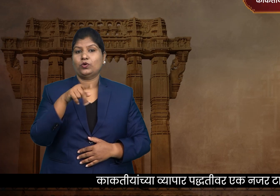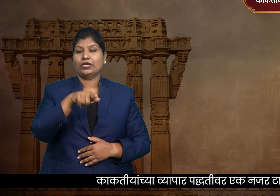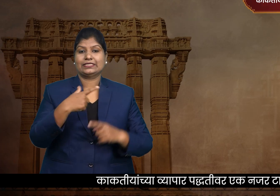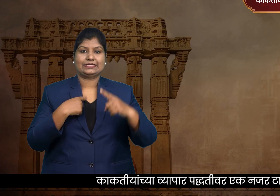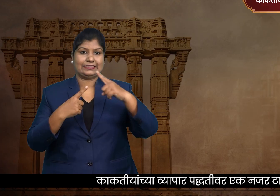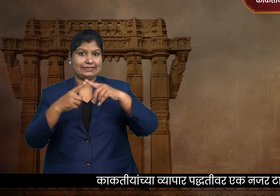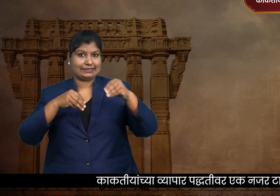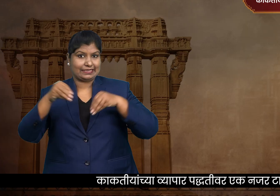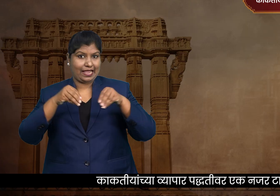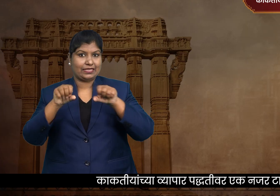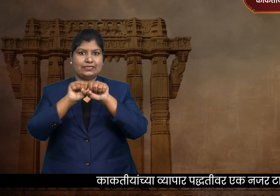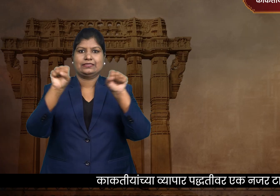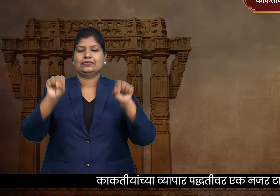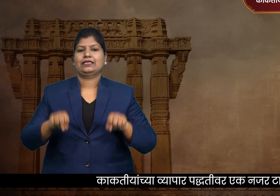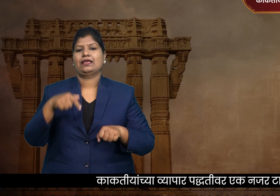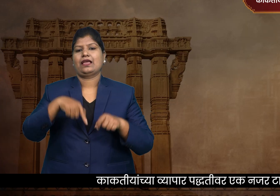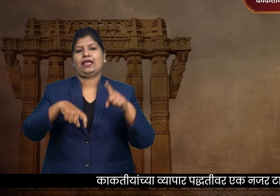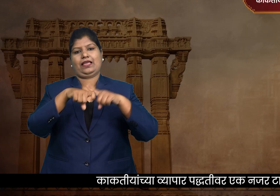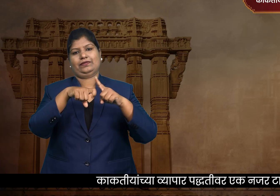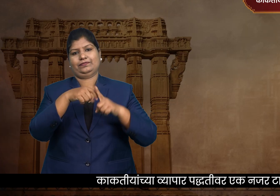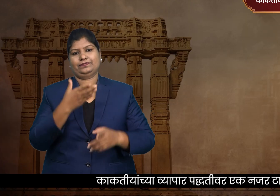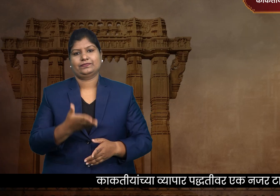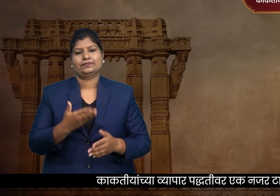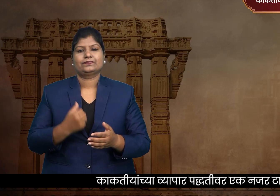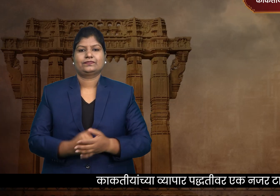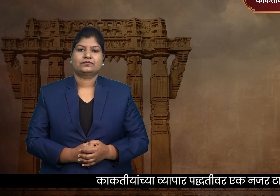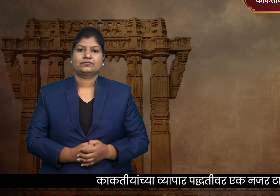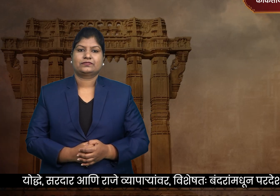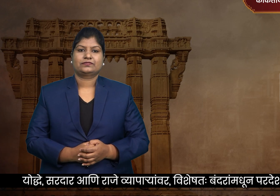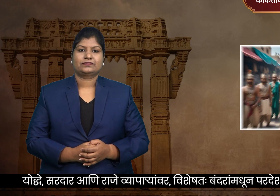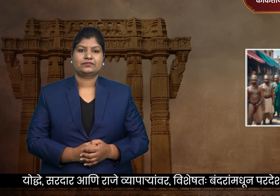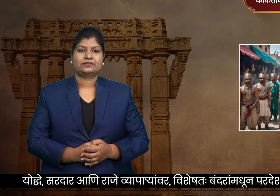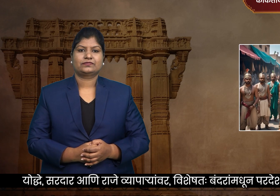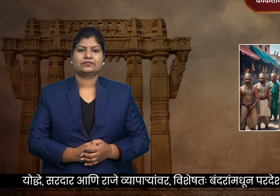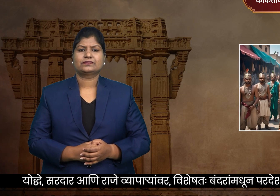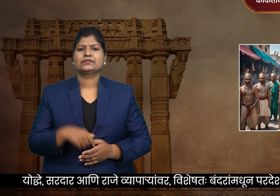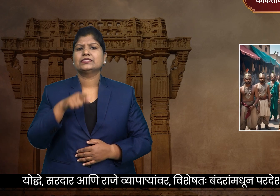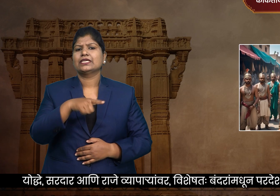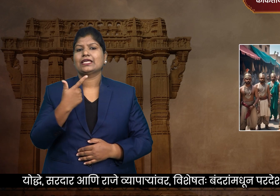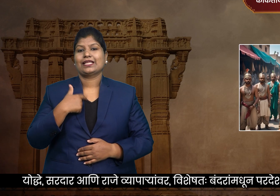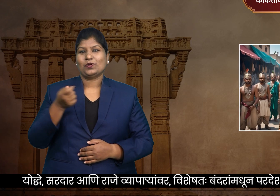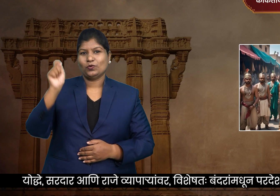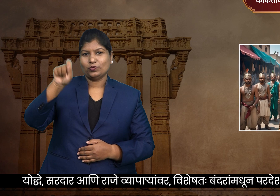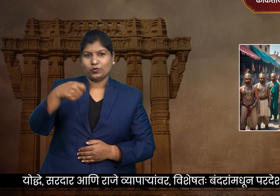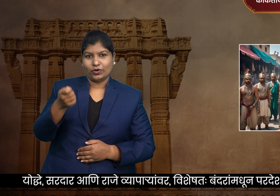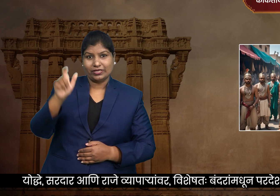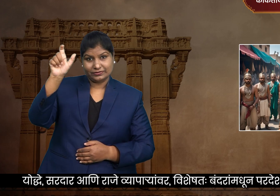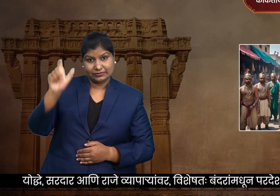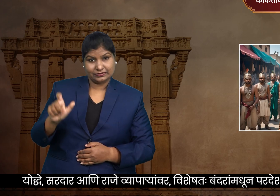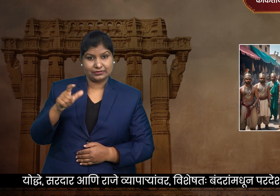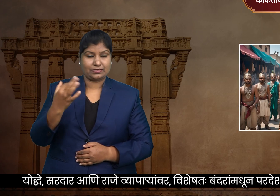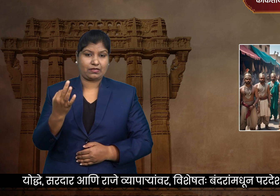काकतीयांच्या व्यापार पद्धतीवर एक नजर टाकूया. योद्धे, सरदार आणि राजे